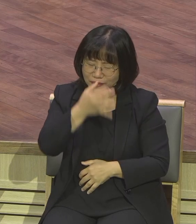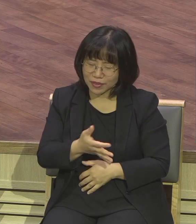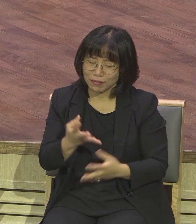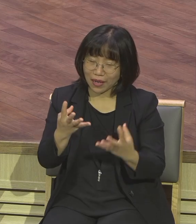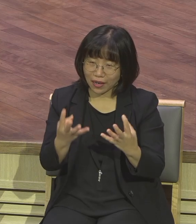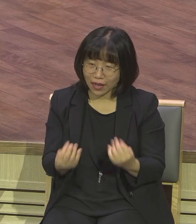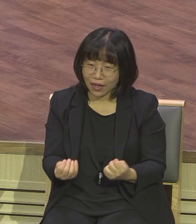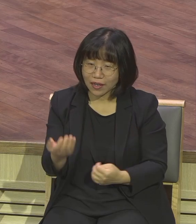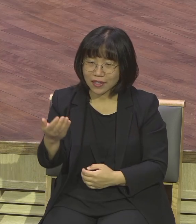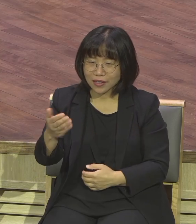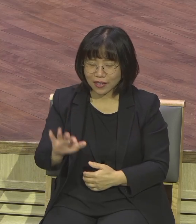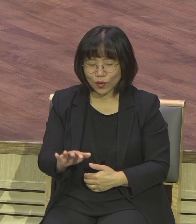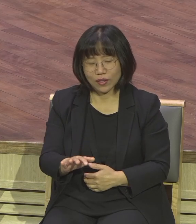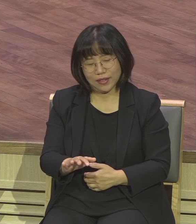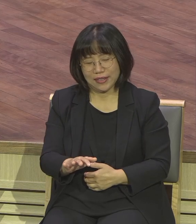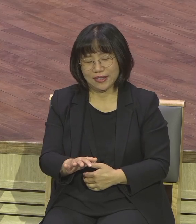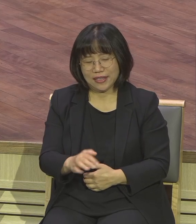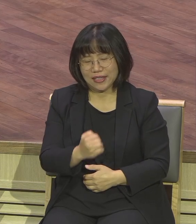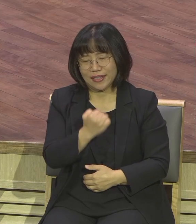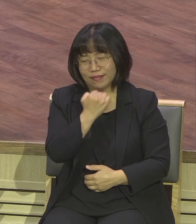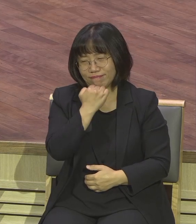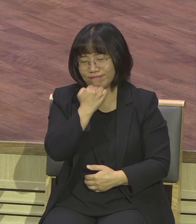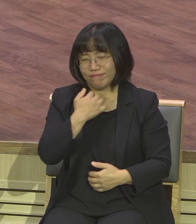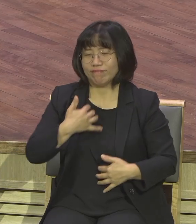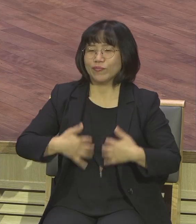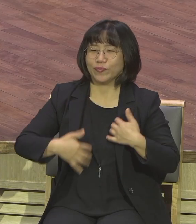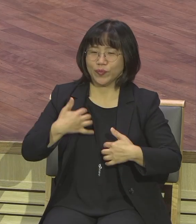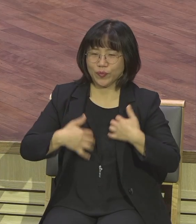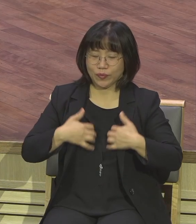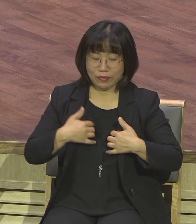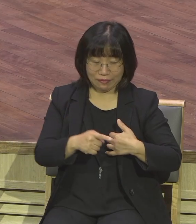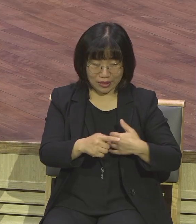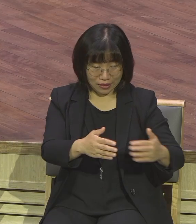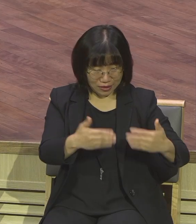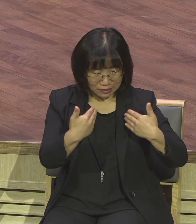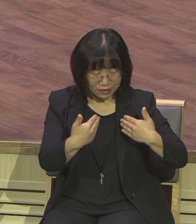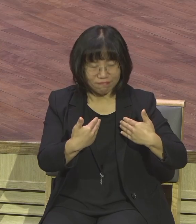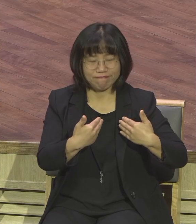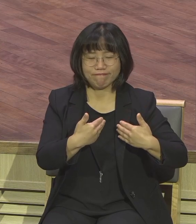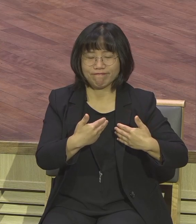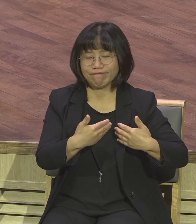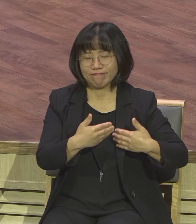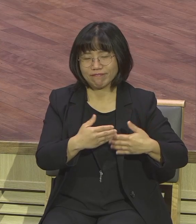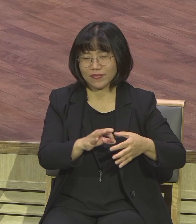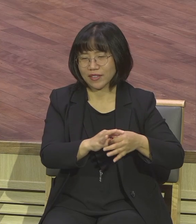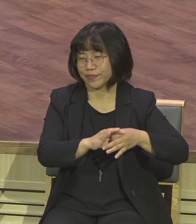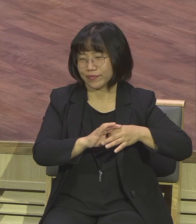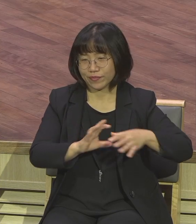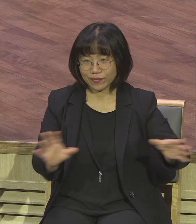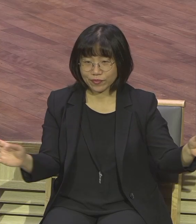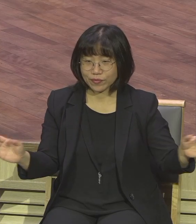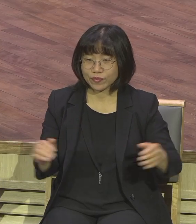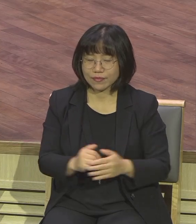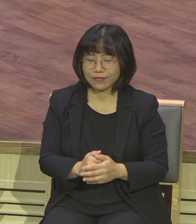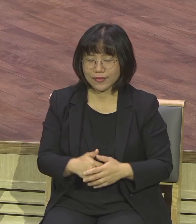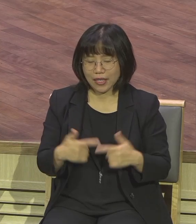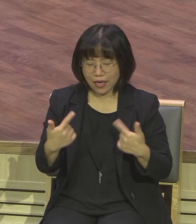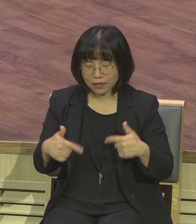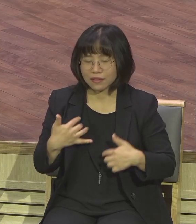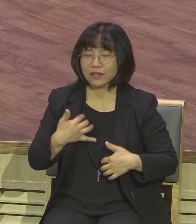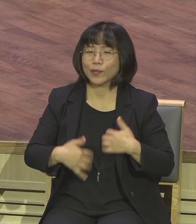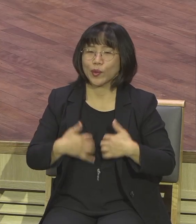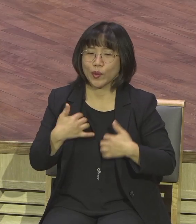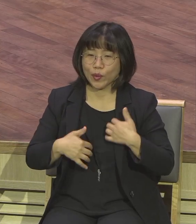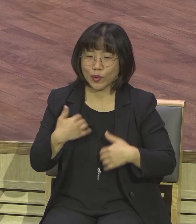저는 누립니다. 어떤 상황에 누가 뭐라도 상관없어요. 한 분도 잡히지 없어. 잡혔으면 아무 얘기